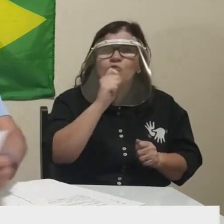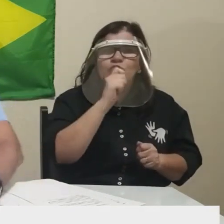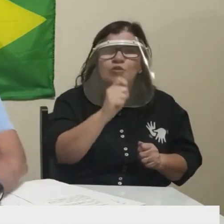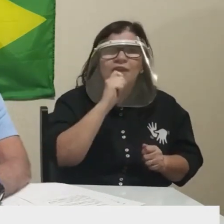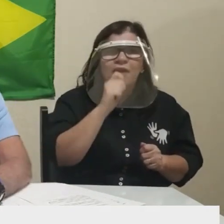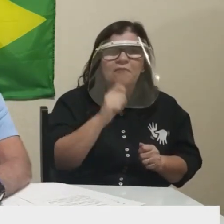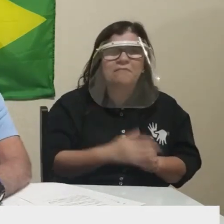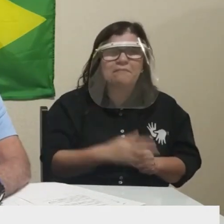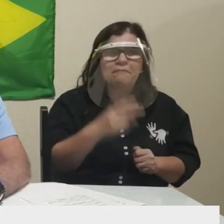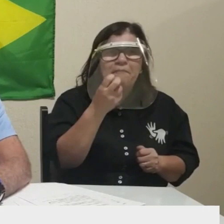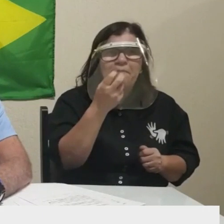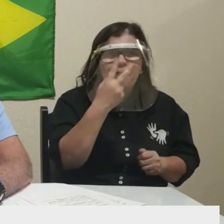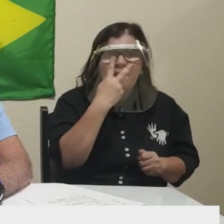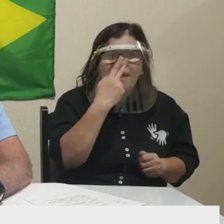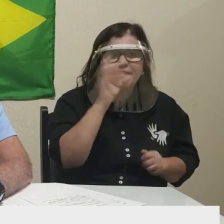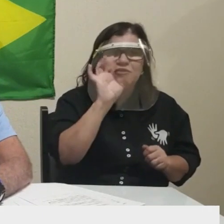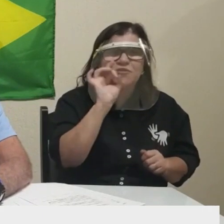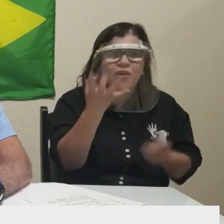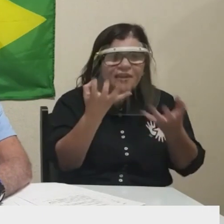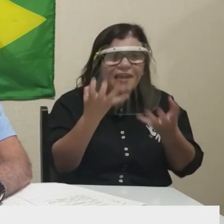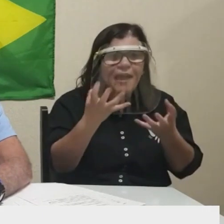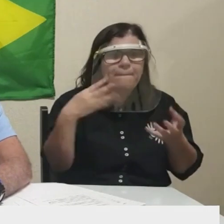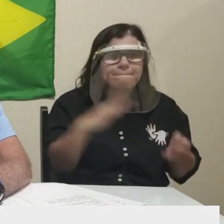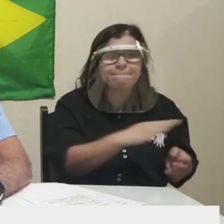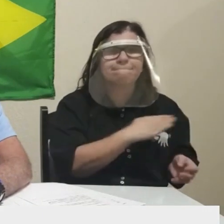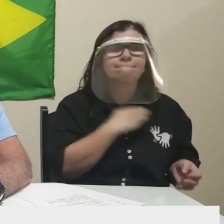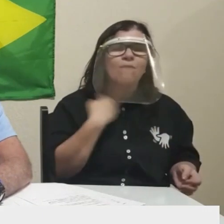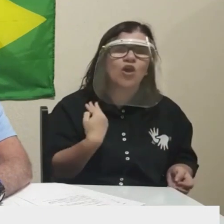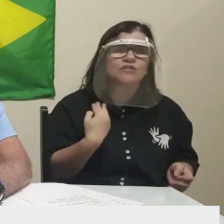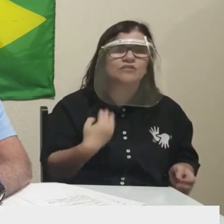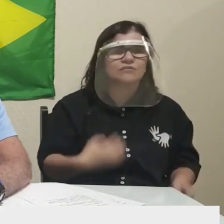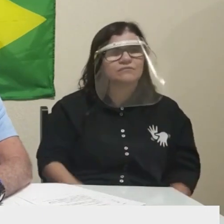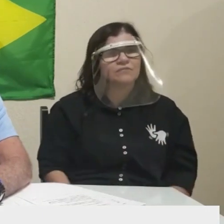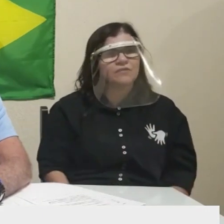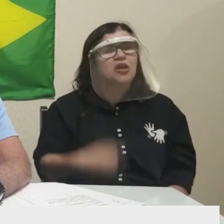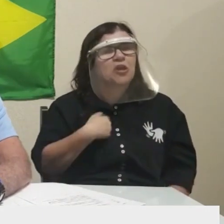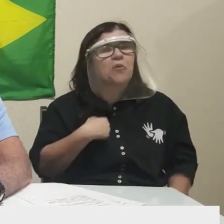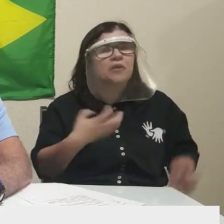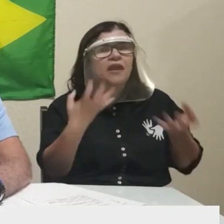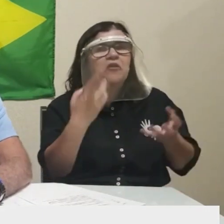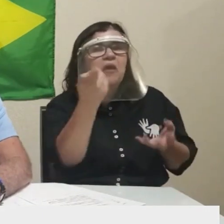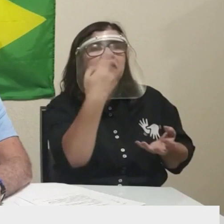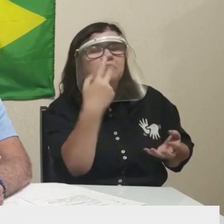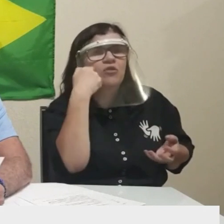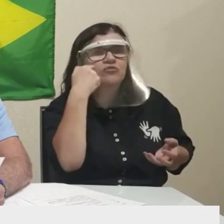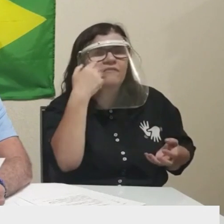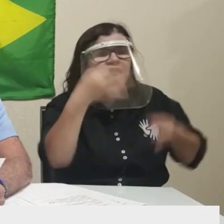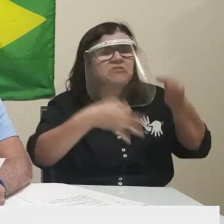né? Tô com o processo de direito de resposta de vocês daquela TV. Tem muita esperança de